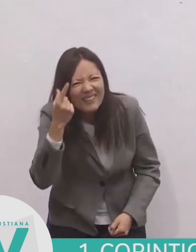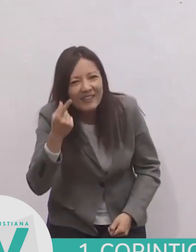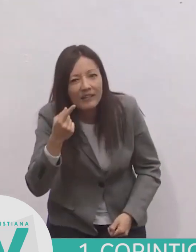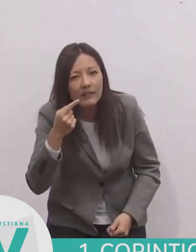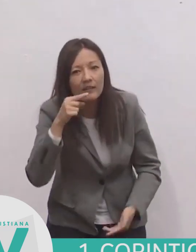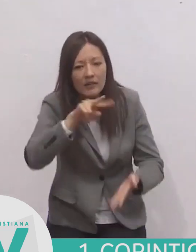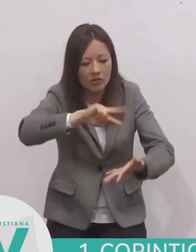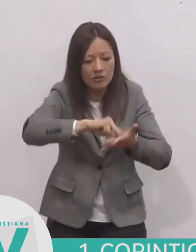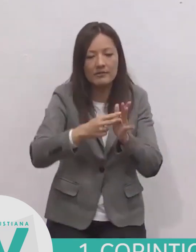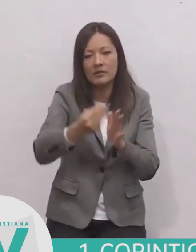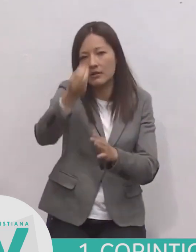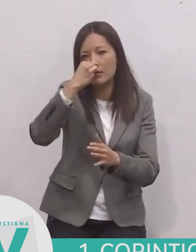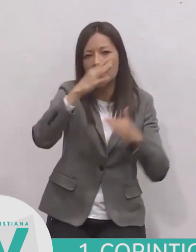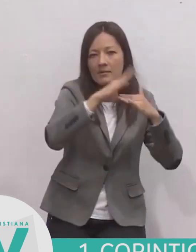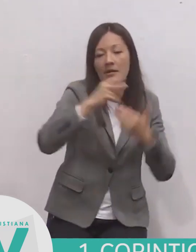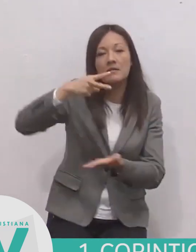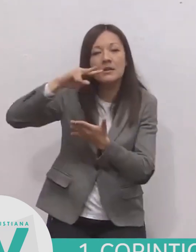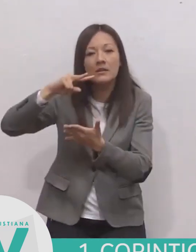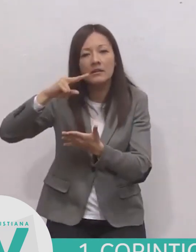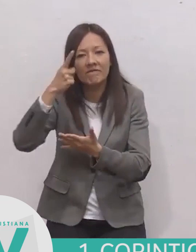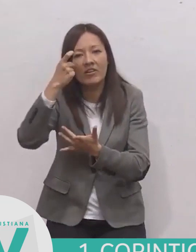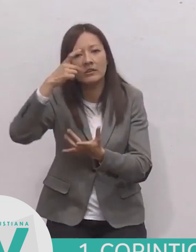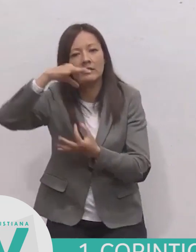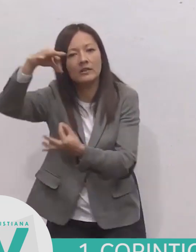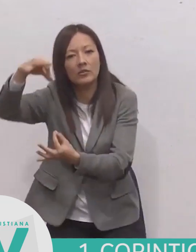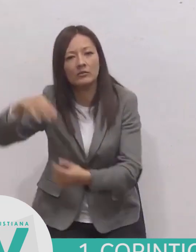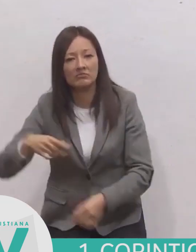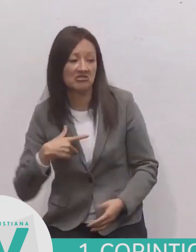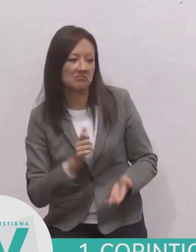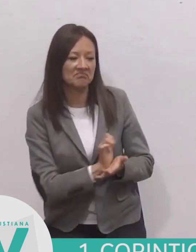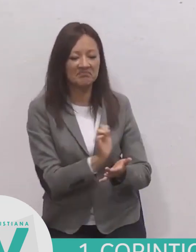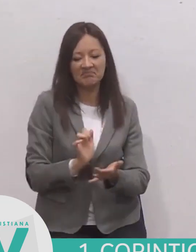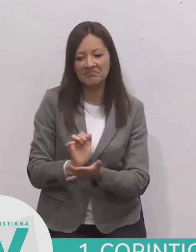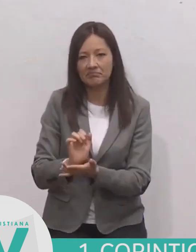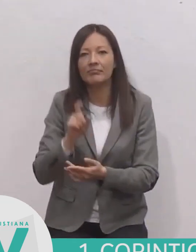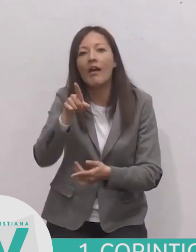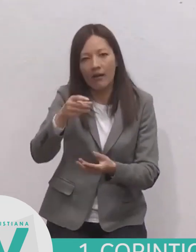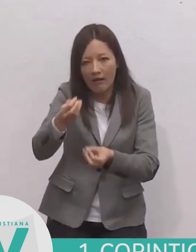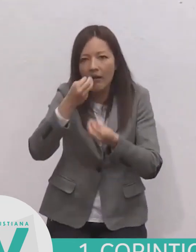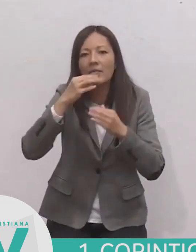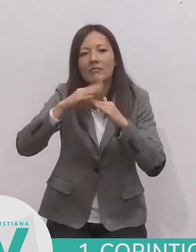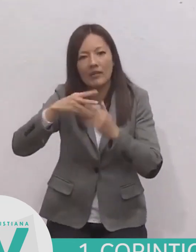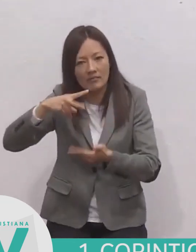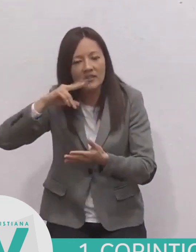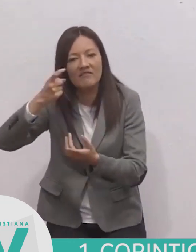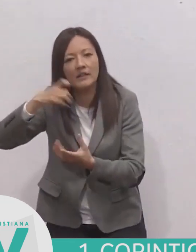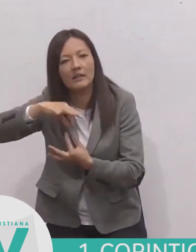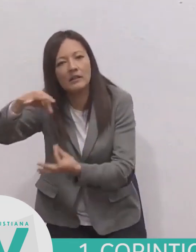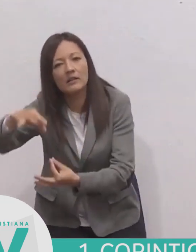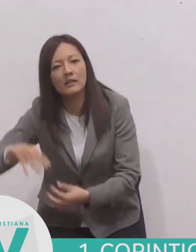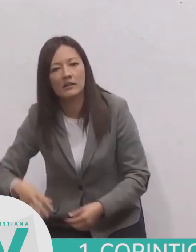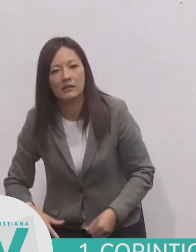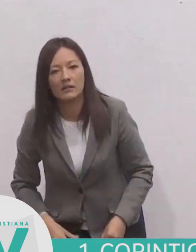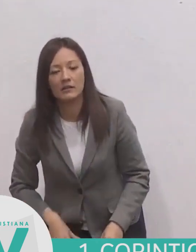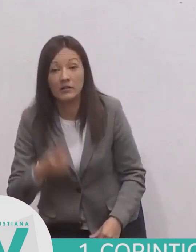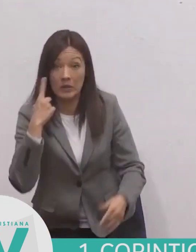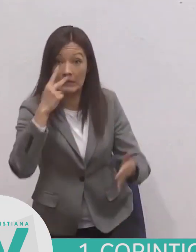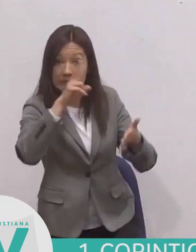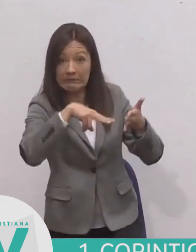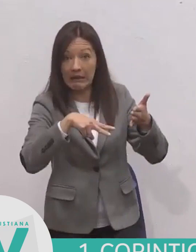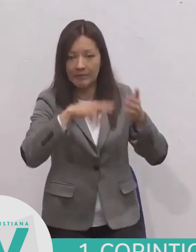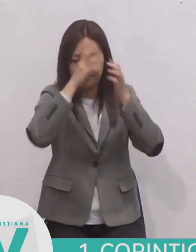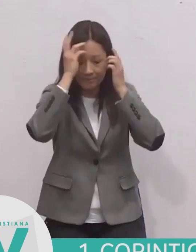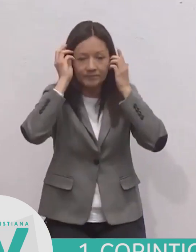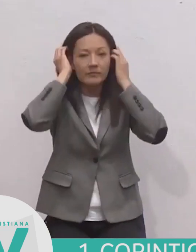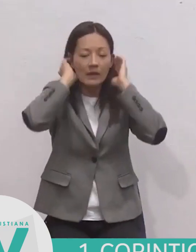comer la cena indignamente? Por eso dice, desde el versículo 17, tiene que leer. Dice, porque el que come y